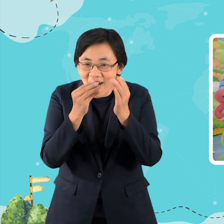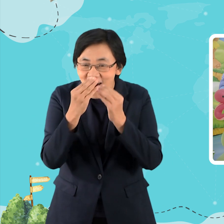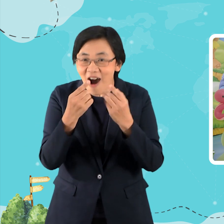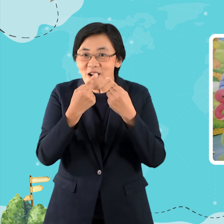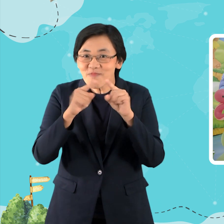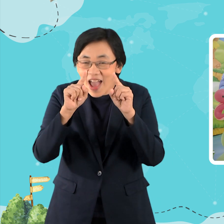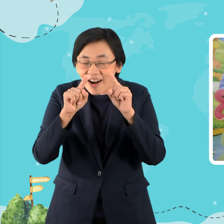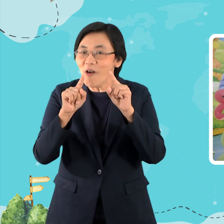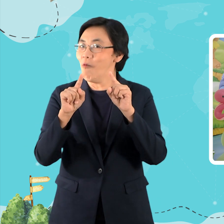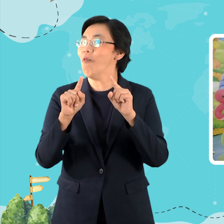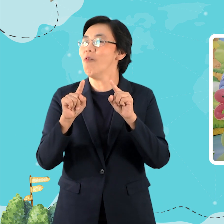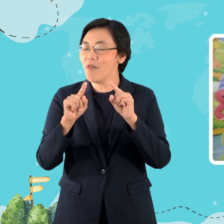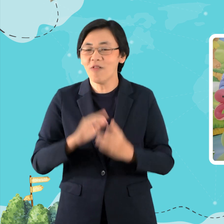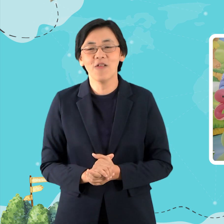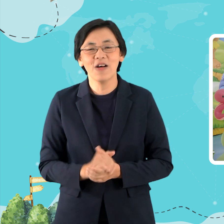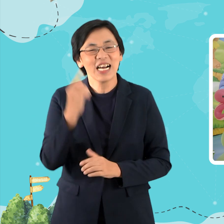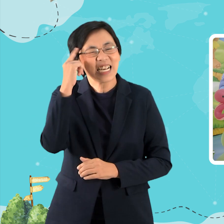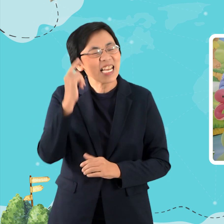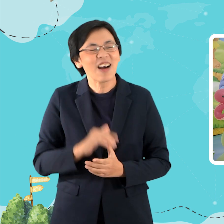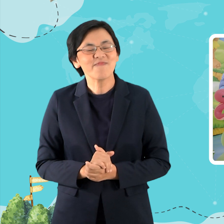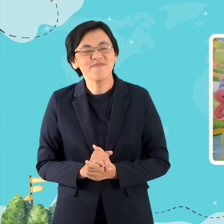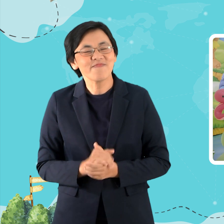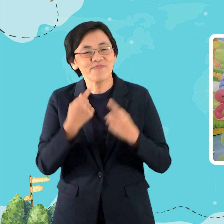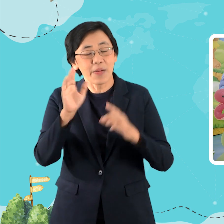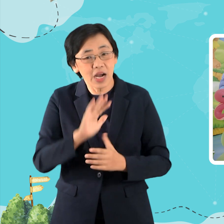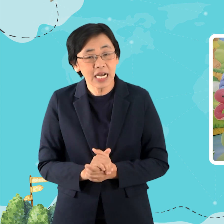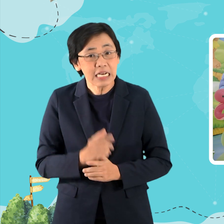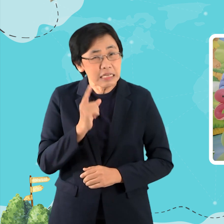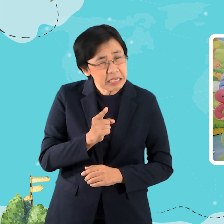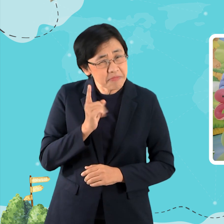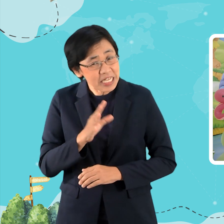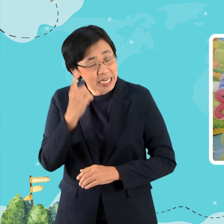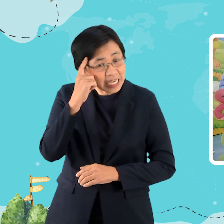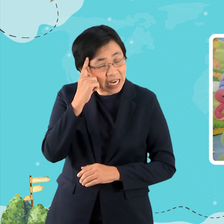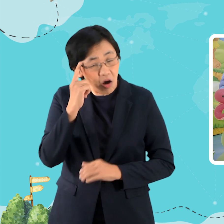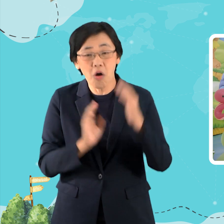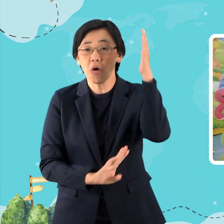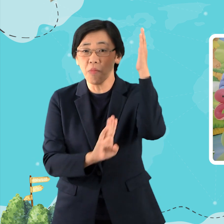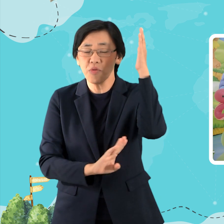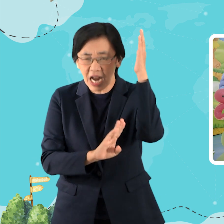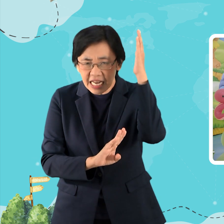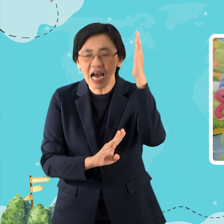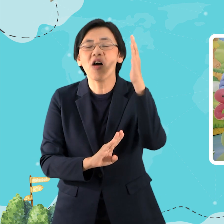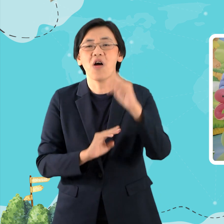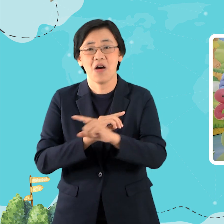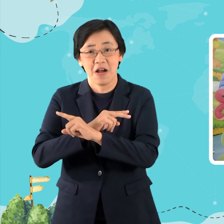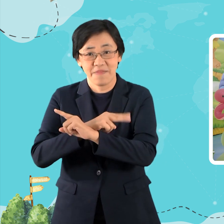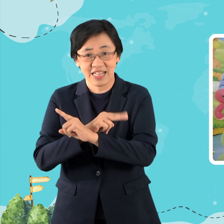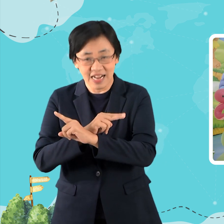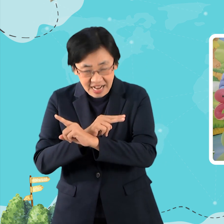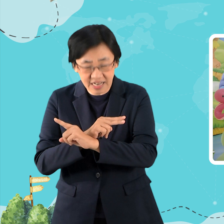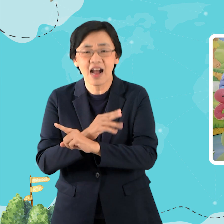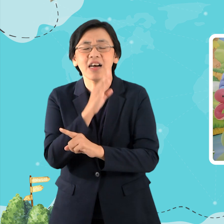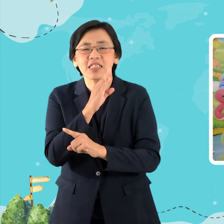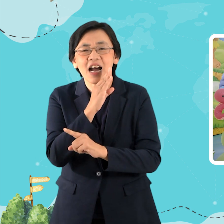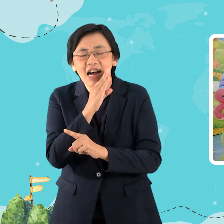พอพี่ต้นว่าเรื่องที่เราเตรียมมาเนี่ยพี่โน้ตเนี่ยไม่อึ้งทึ่งแปลกแล้วครับจริงหรือไม่ครับที่เขาบอกว่าบรูไนครับมีทากชนิดหนึ่งครับที่เวลา